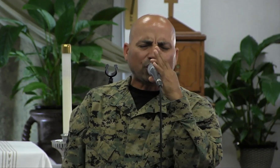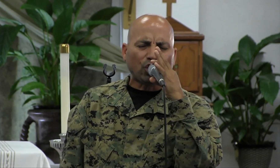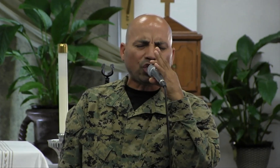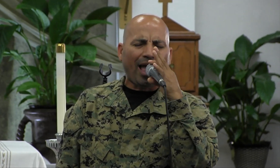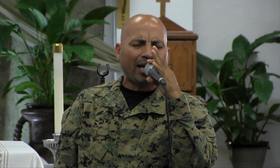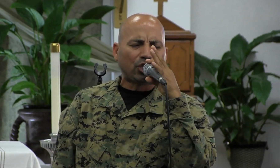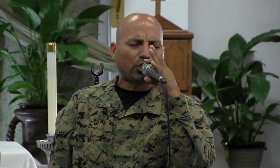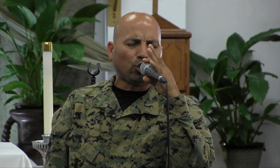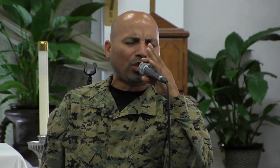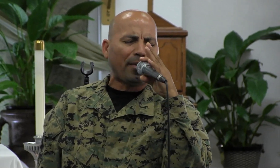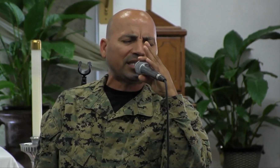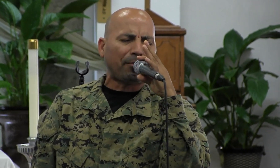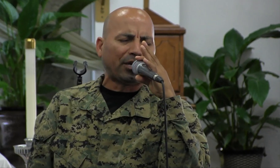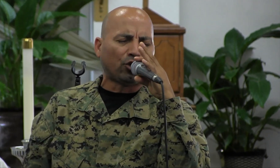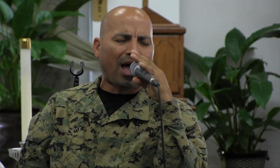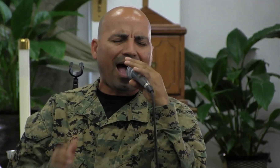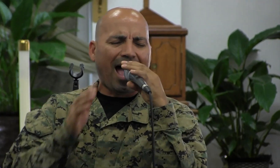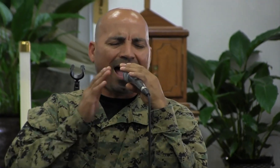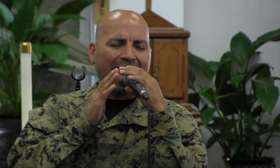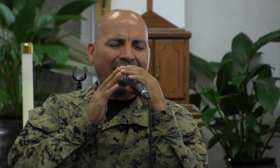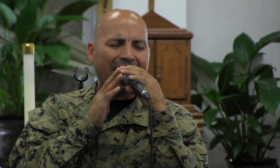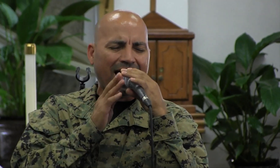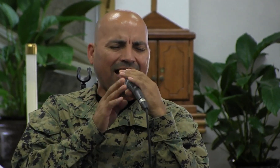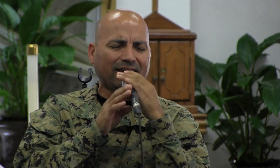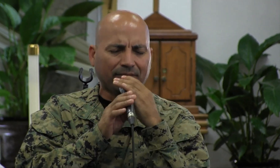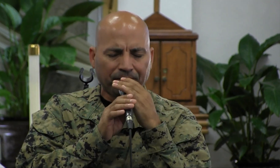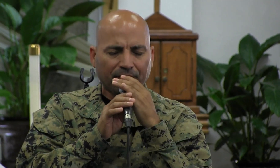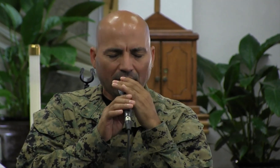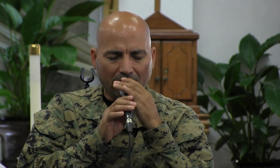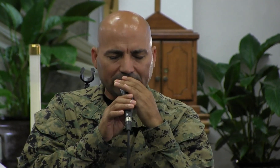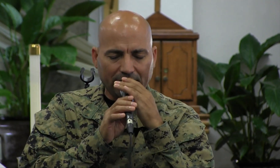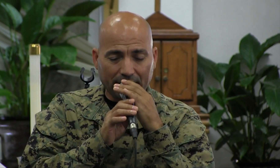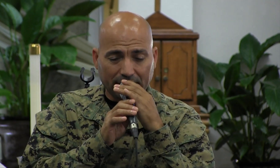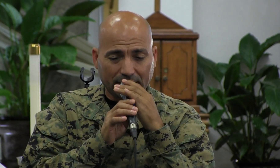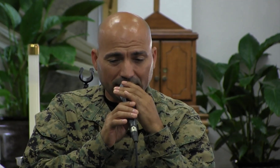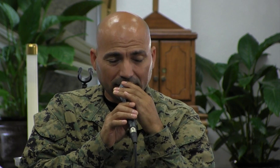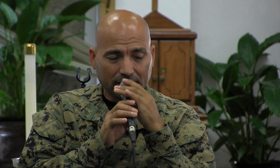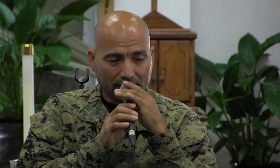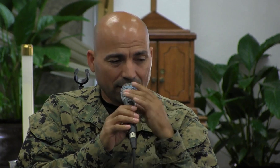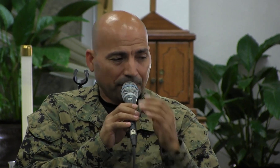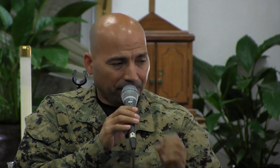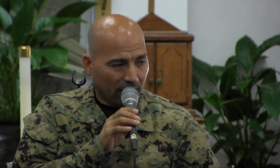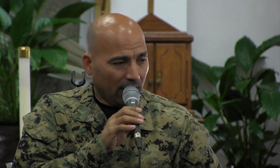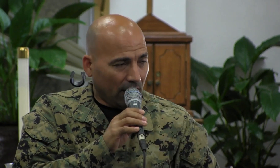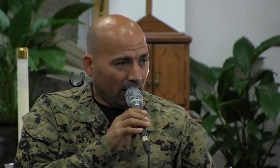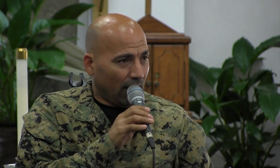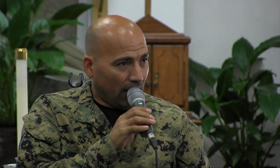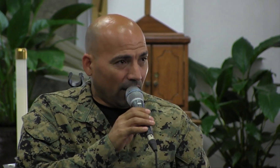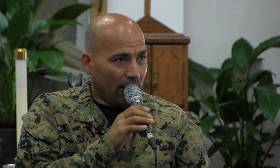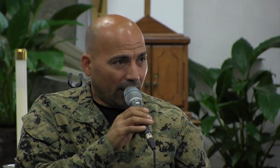70 veces siete, tú debes de perdonar. Así es.